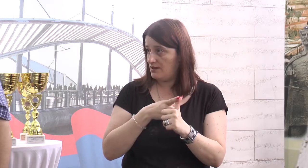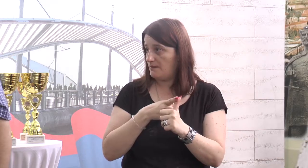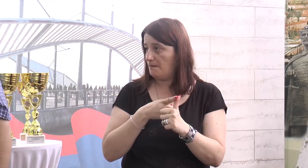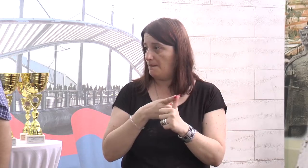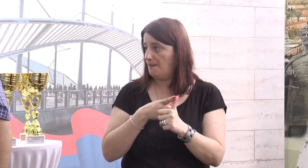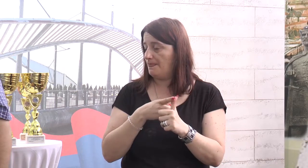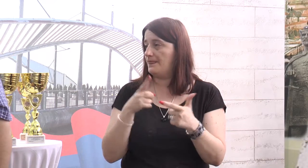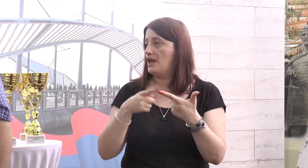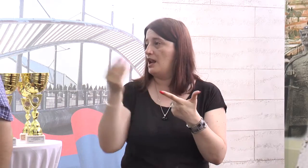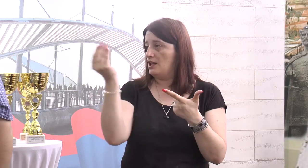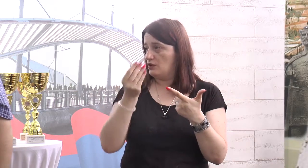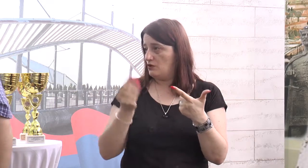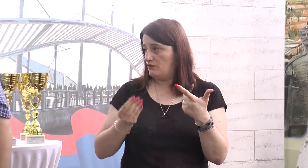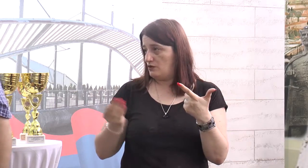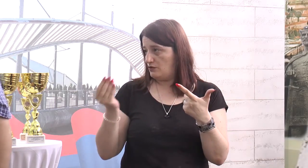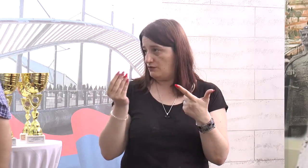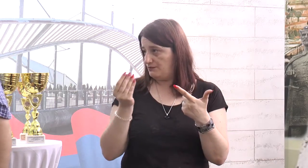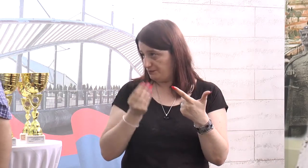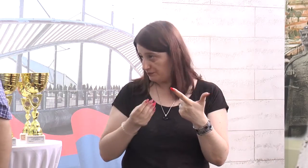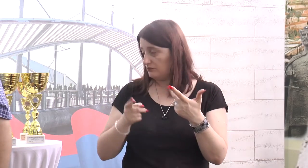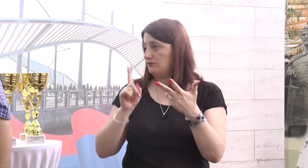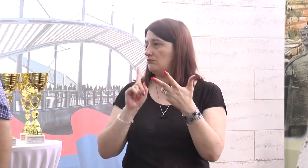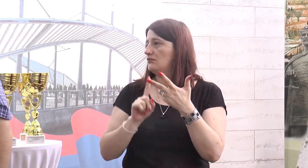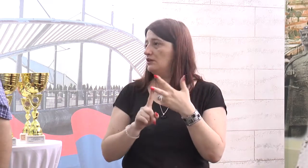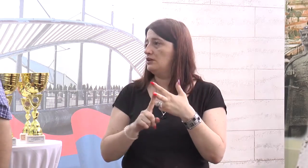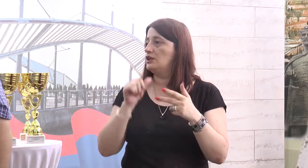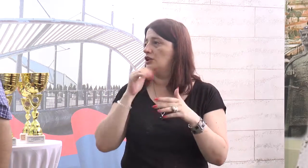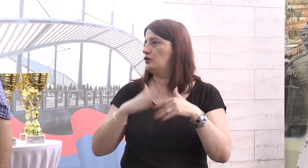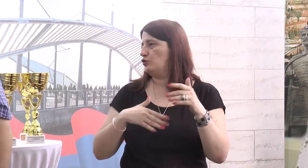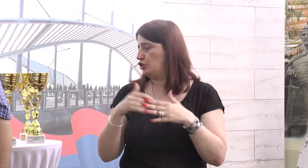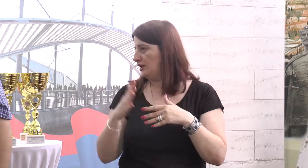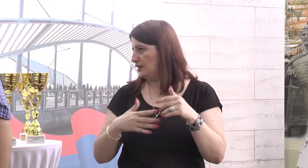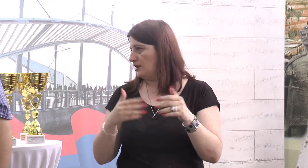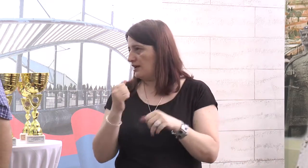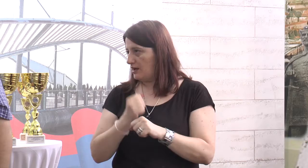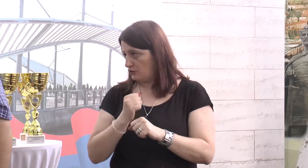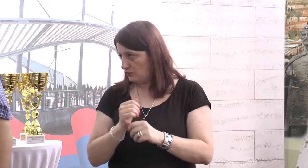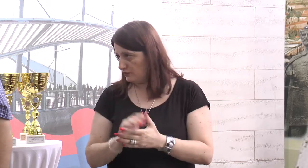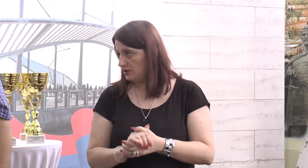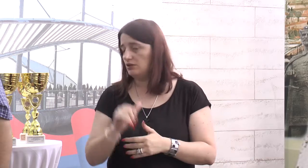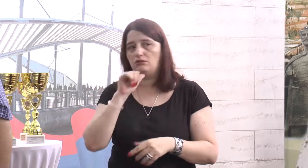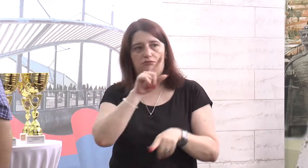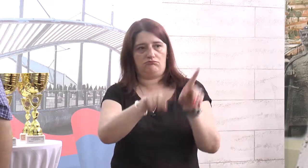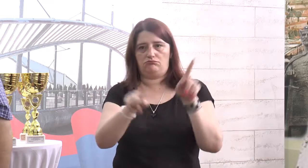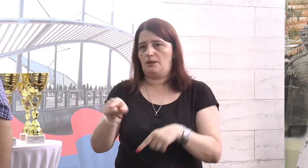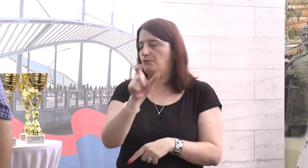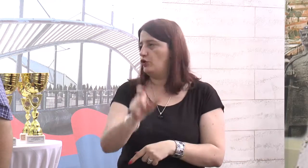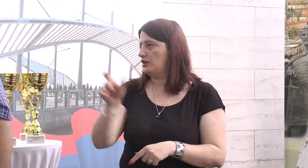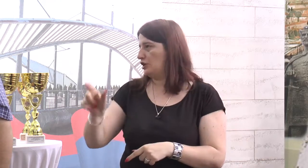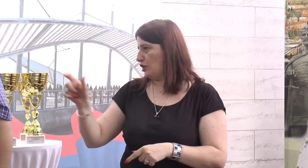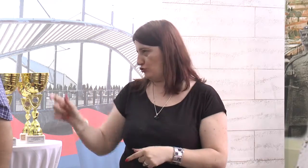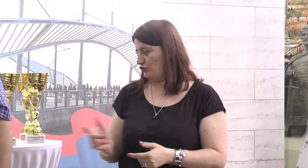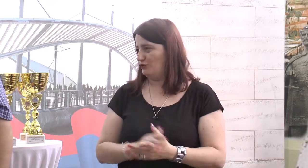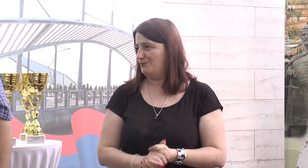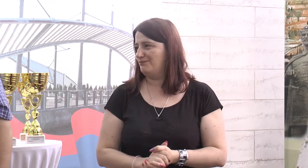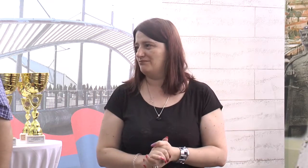birati prvo, drugo, treće mesto u fotografiji, u likovnoj umetnosti i u ručnim radovima. Imamo i žiri koji će sve